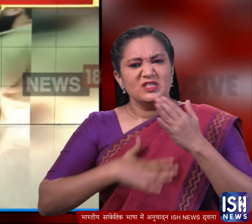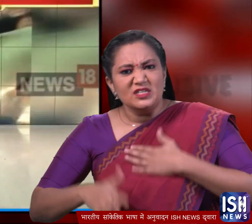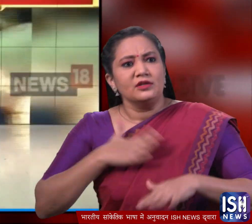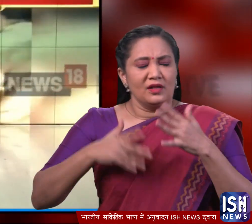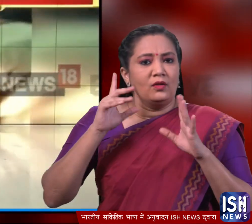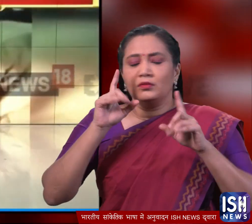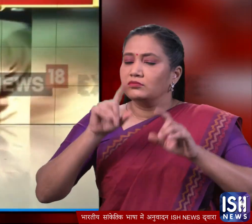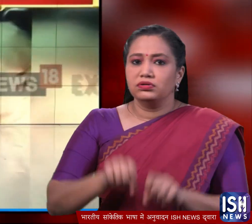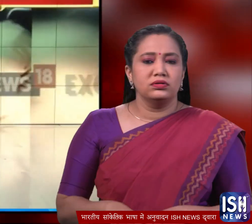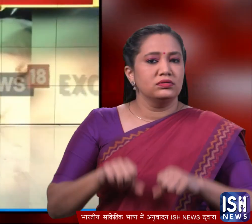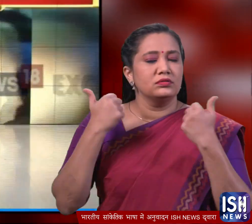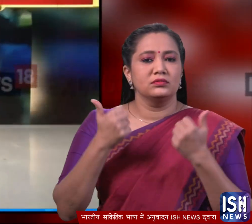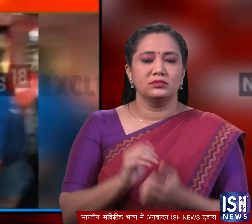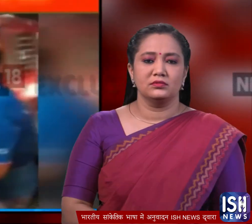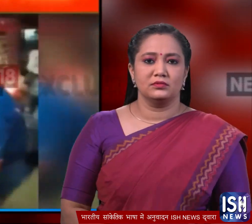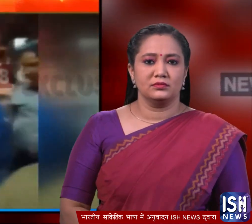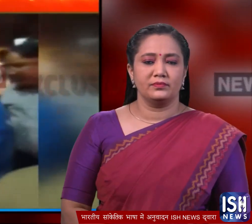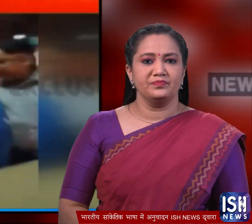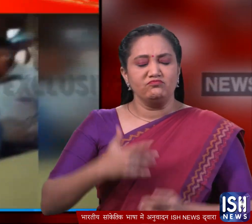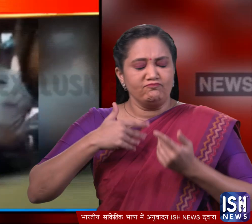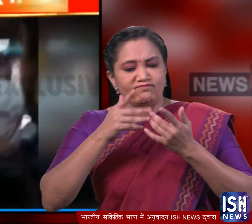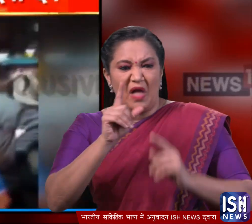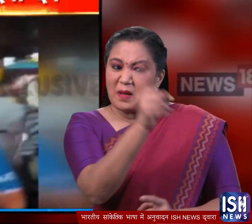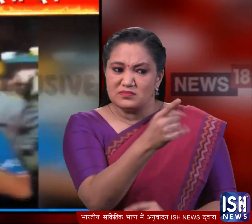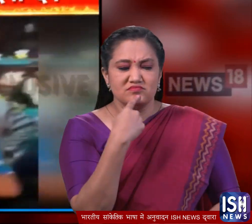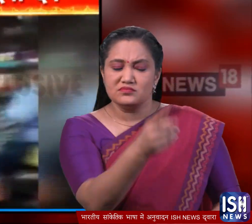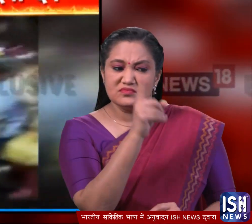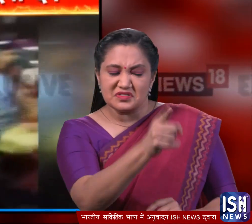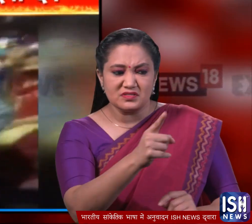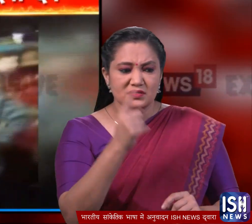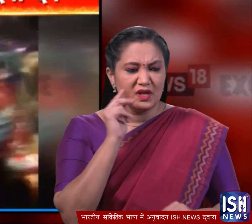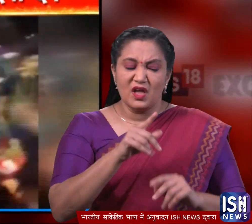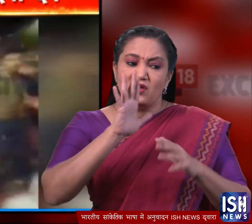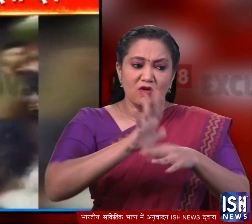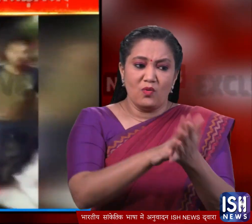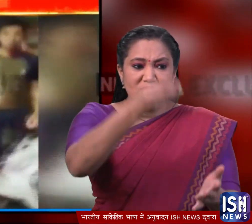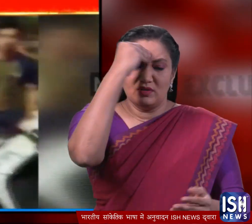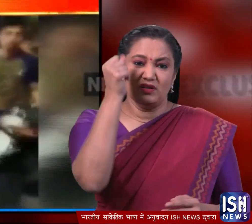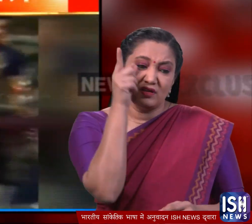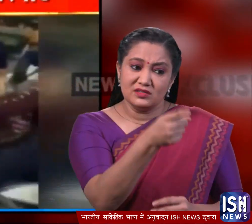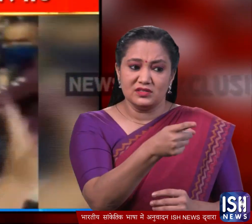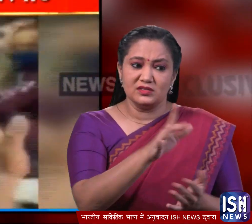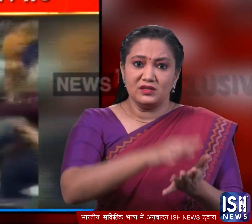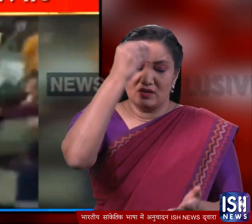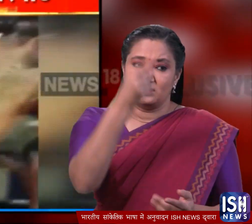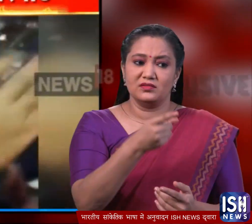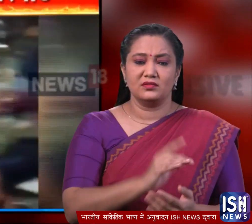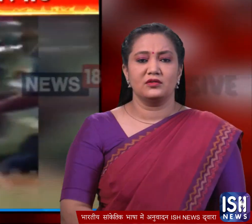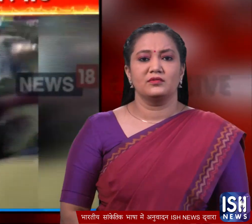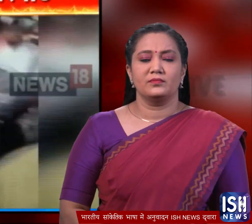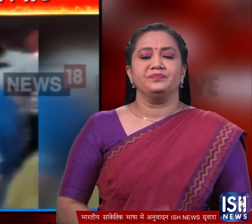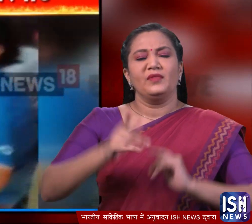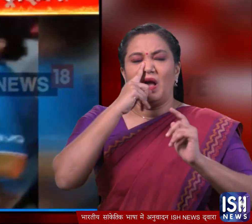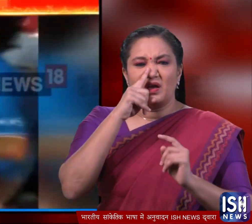के सब्र का बांध टूट गया और उन्होंने उसे धमकाना शुरू कर दिया। मैडम आप भुगतोगे, इन 5 थप्पड़ों के ना आप